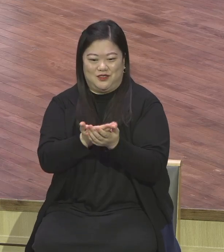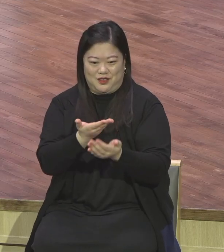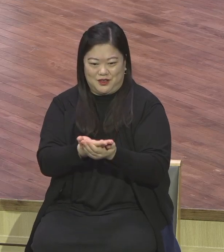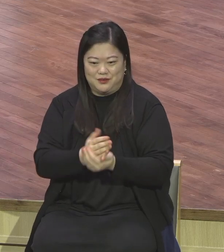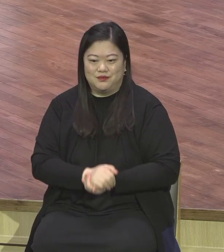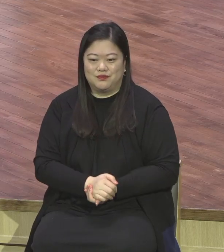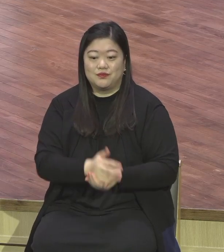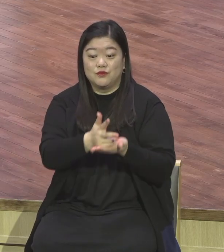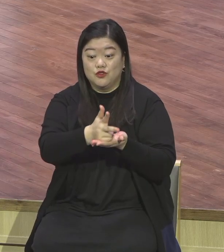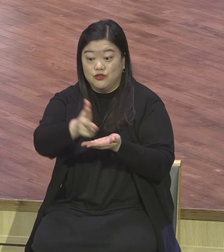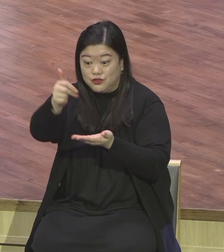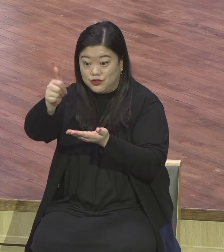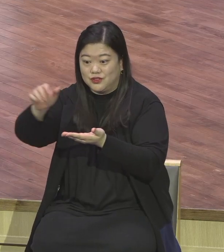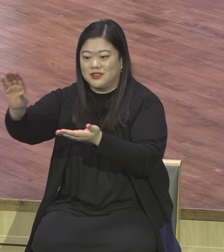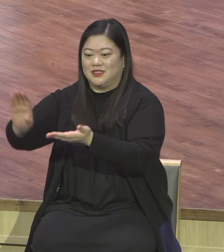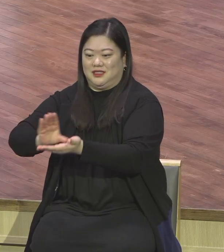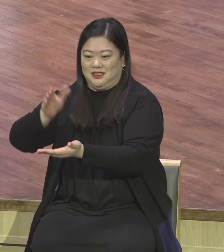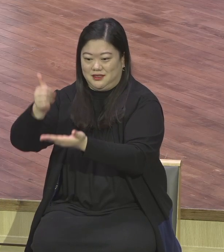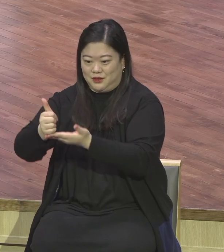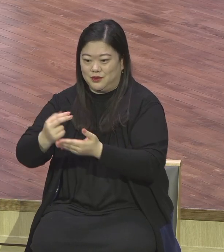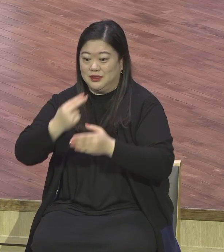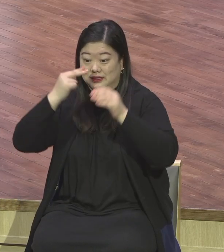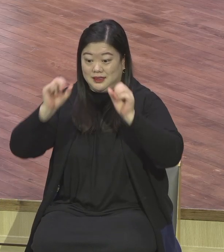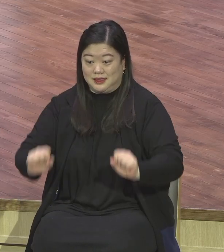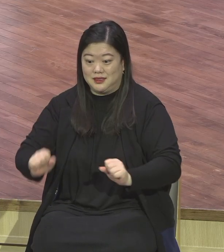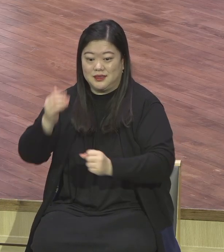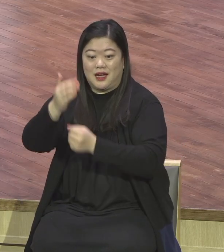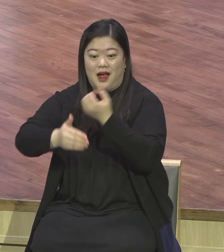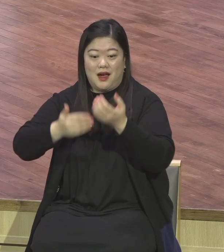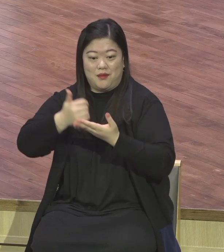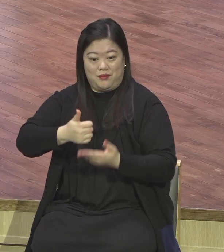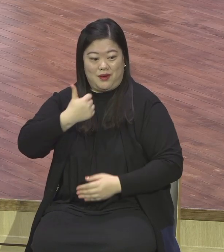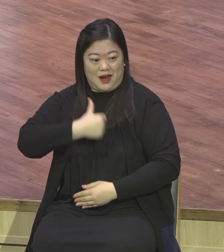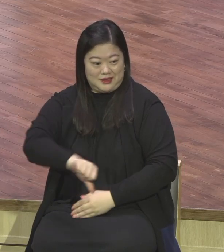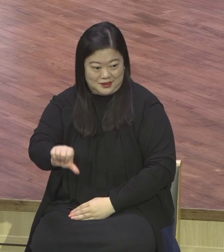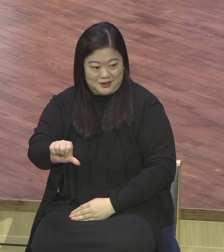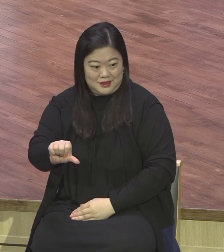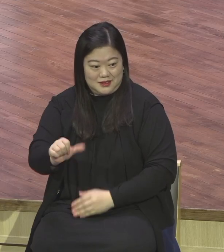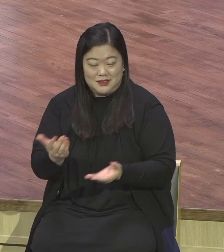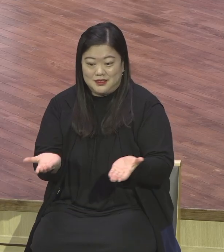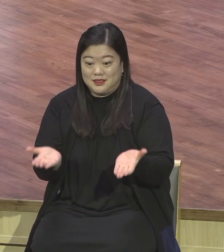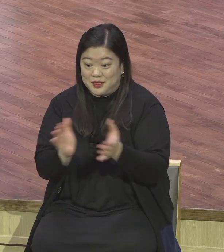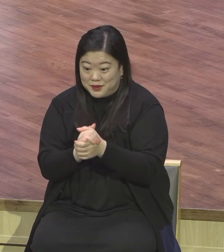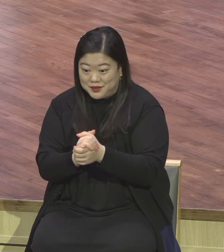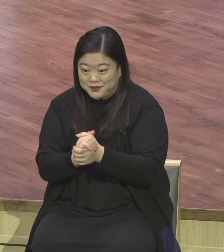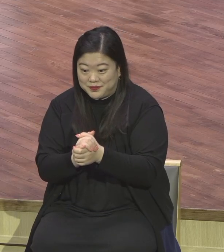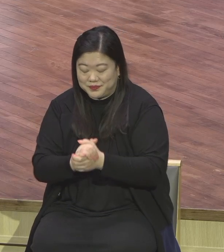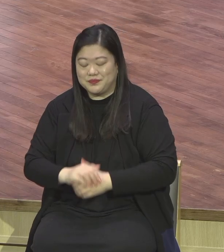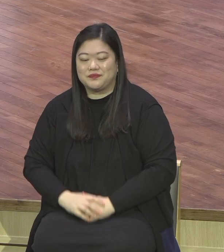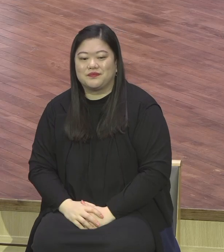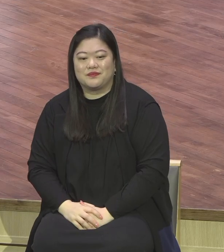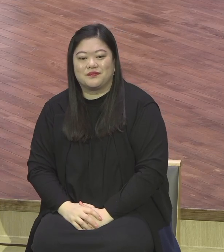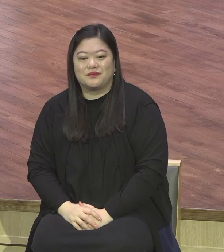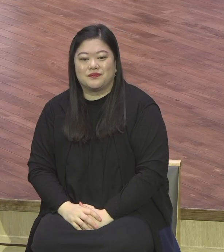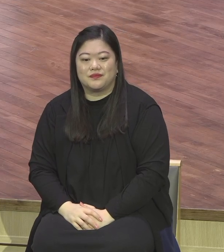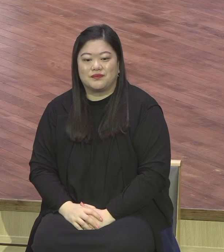주는 그리스도시오 살아계신 하나님의 아들이십니다 아멘 지금